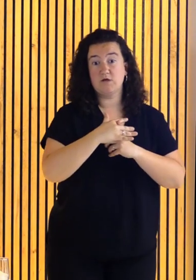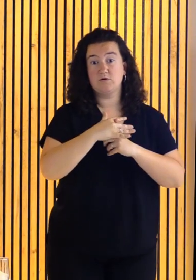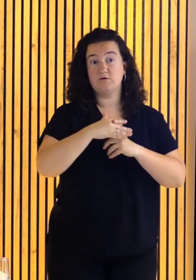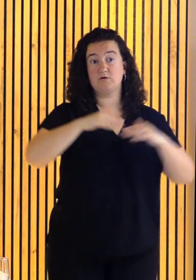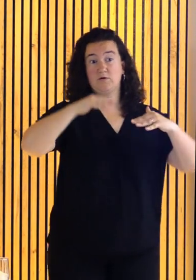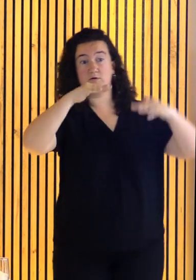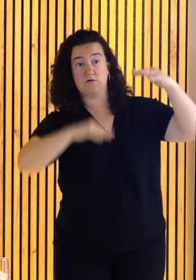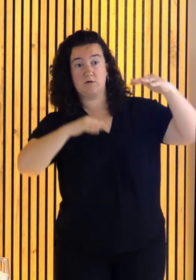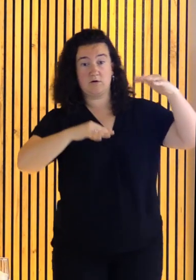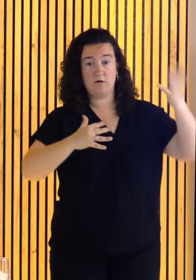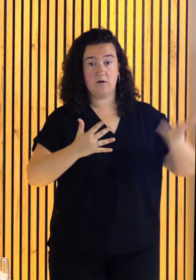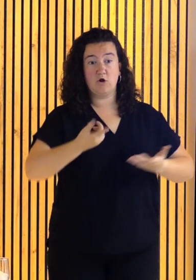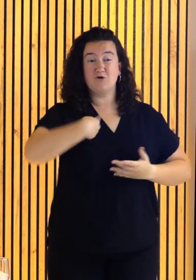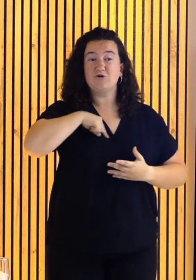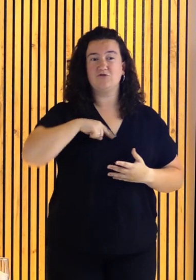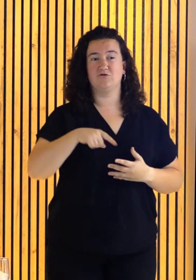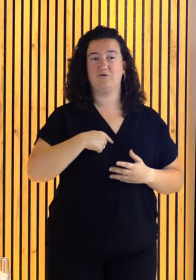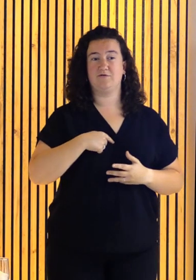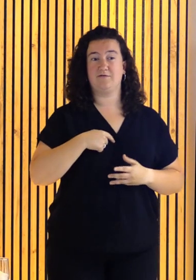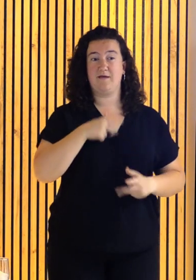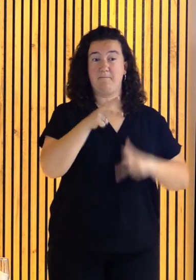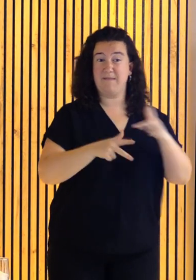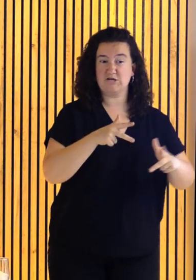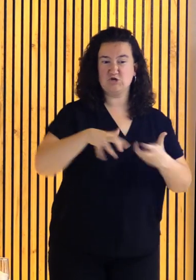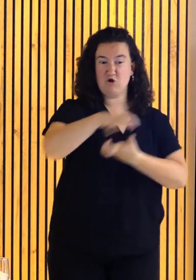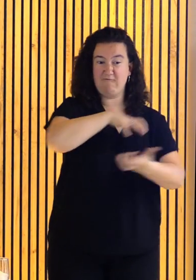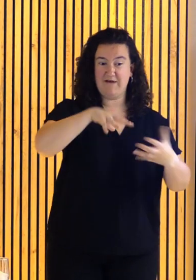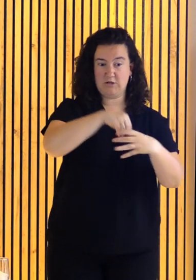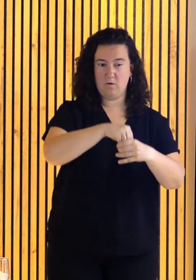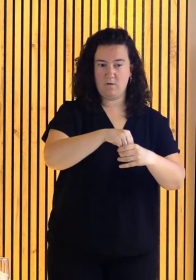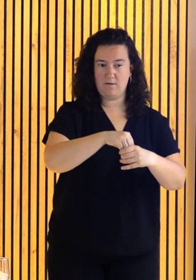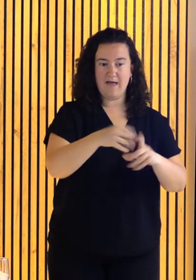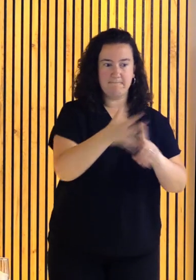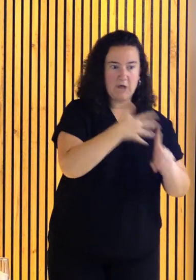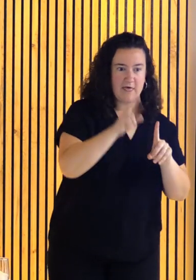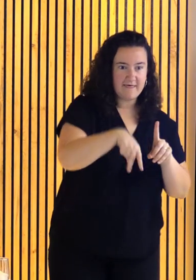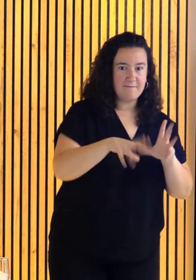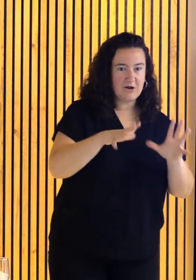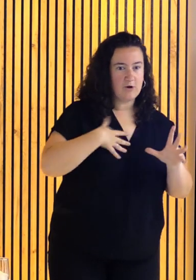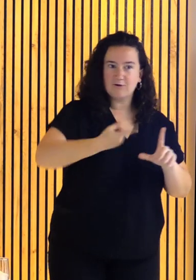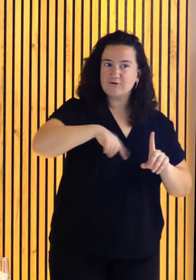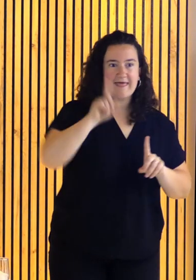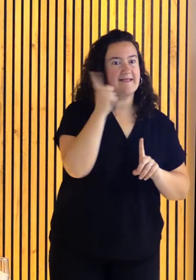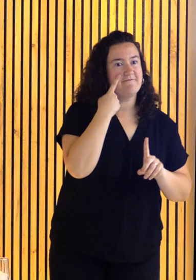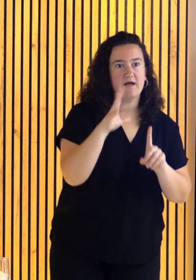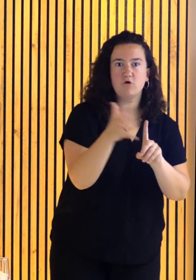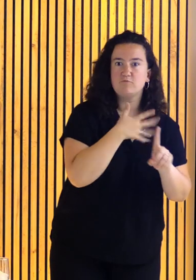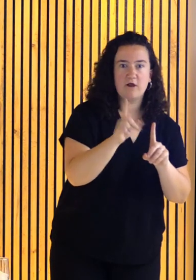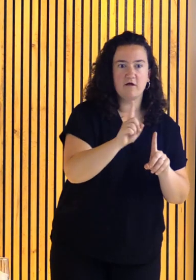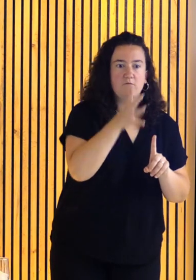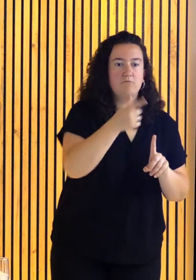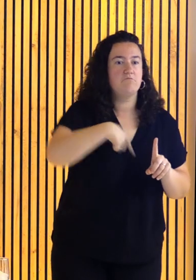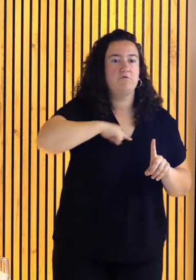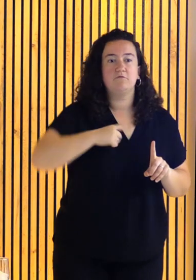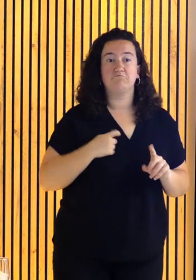euskalduno bizi dugun konfliktuaren barnean, biolentzia da. Baina ez dugu biolentzia moduan identifikatzen. Ziaren naturalizatua